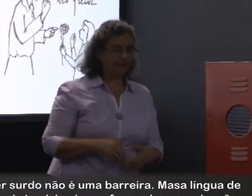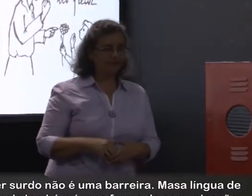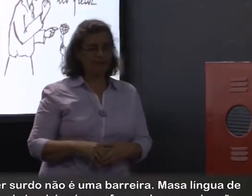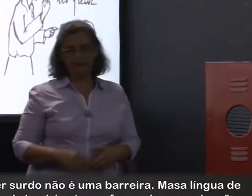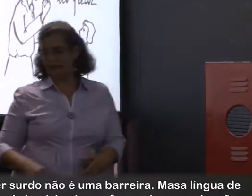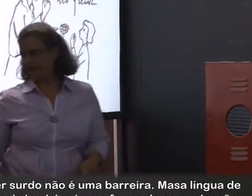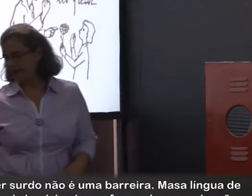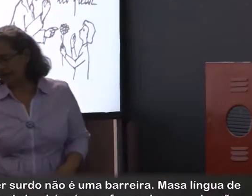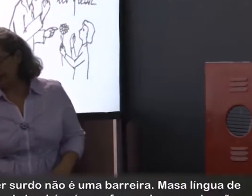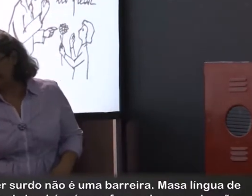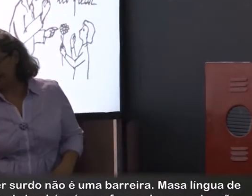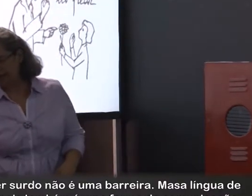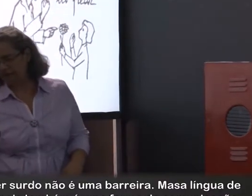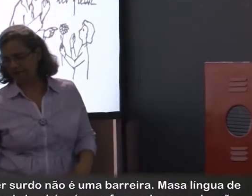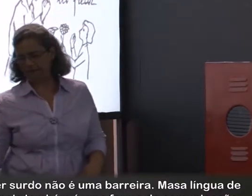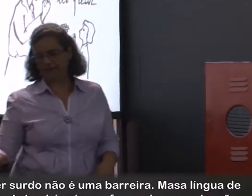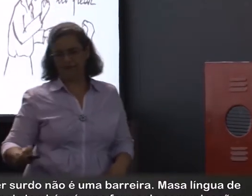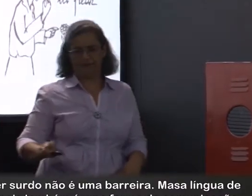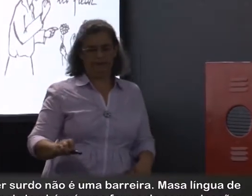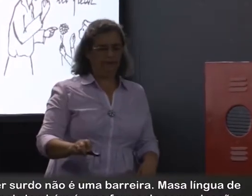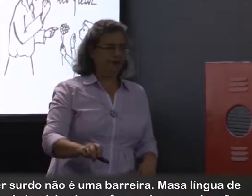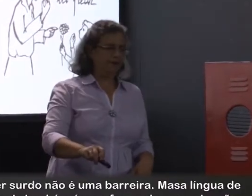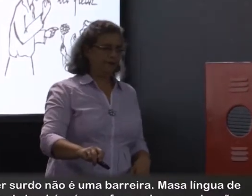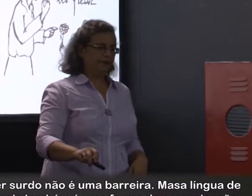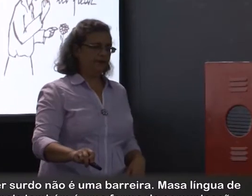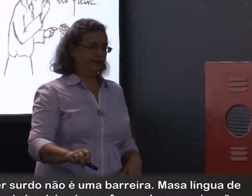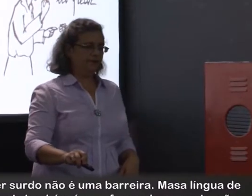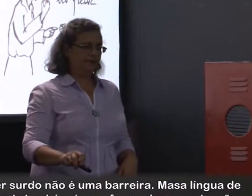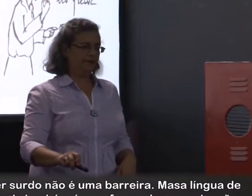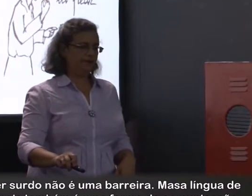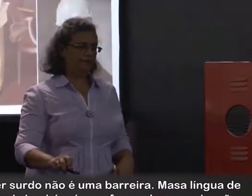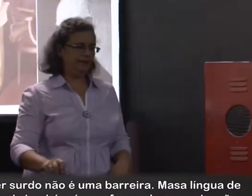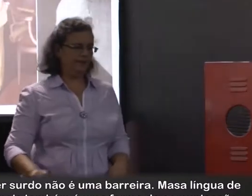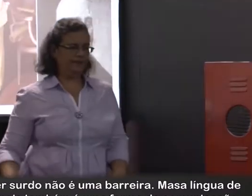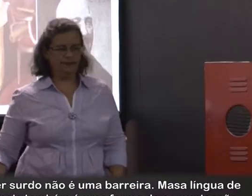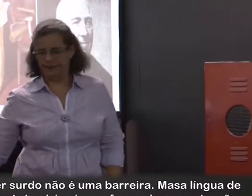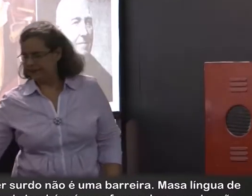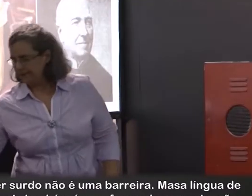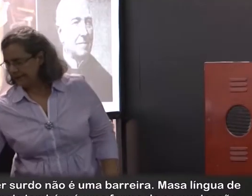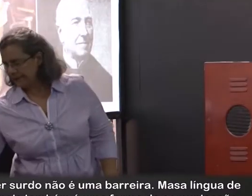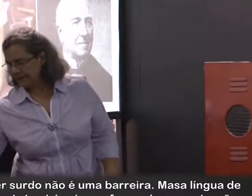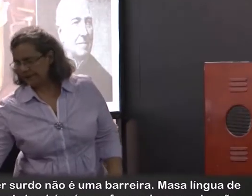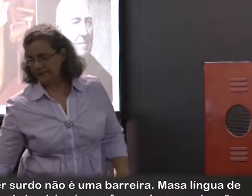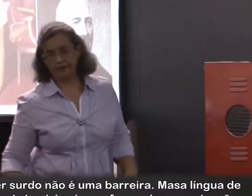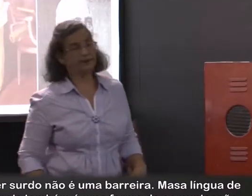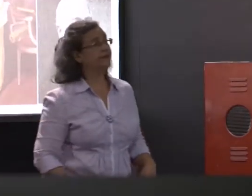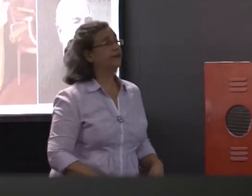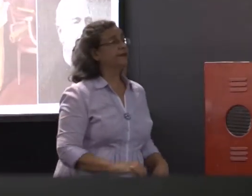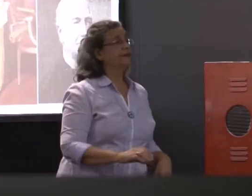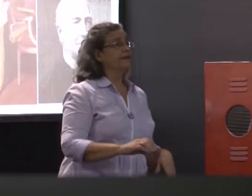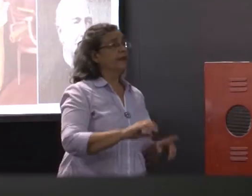Ser surdo não é uma barreira, mas é uma forma de comunicação também a língua de sinais.